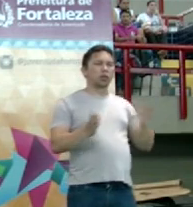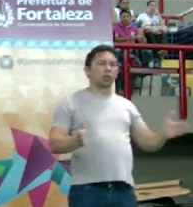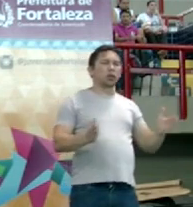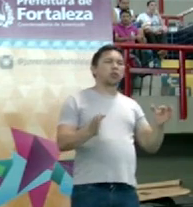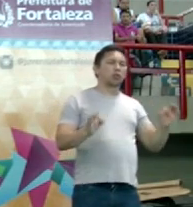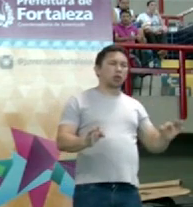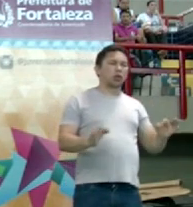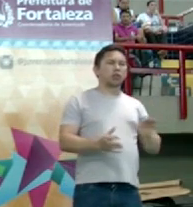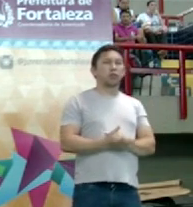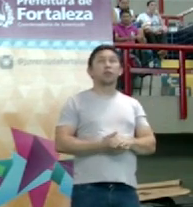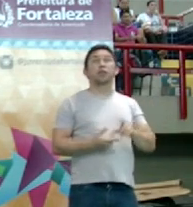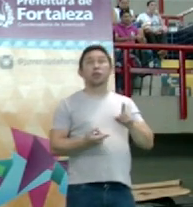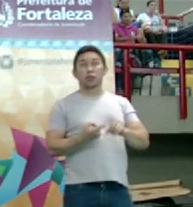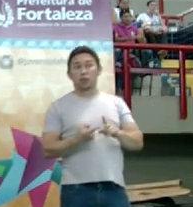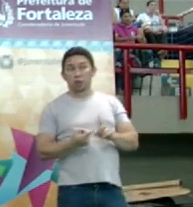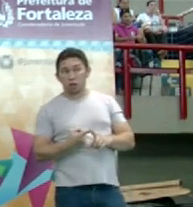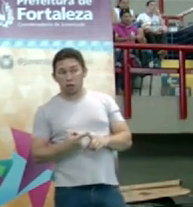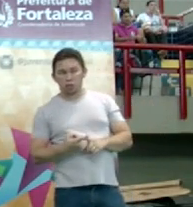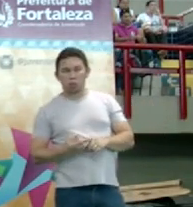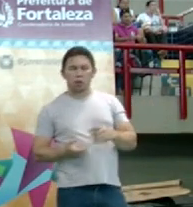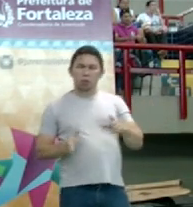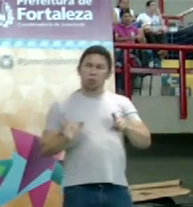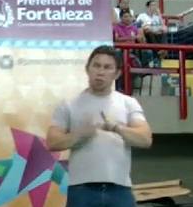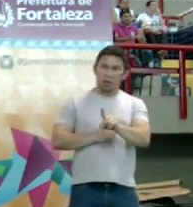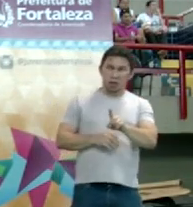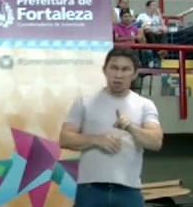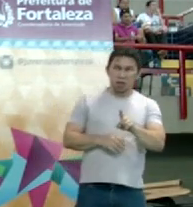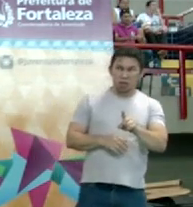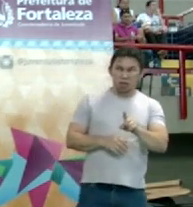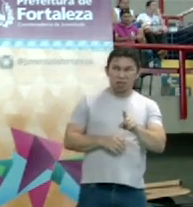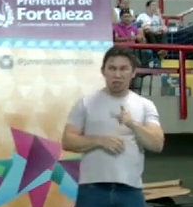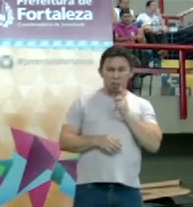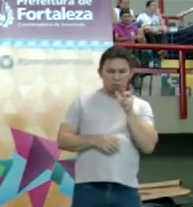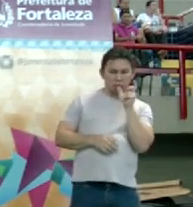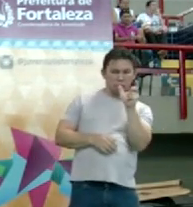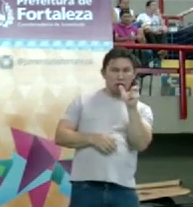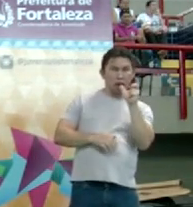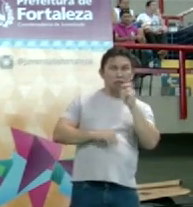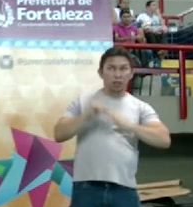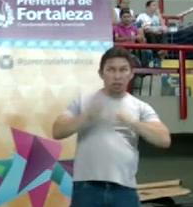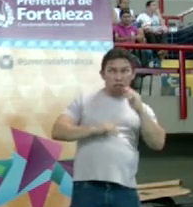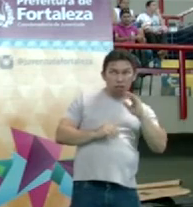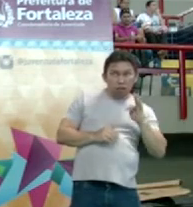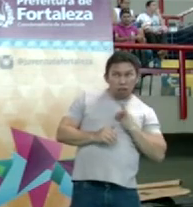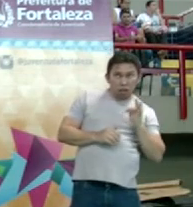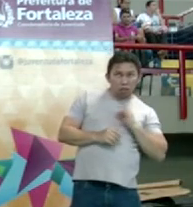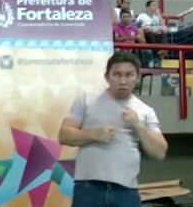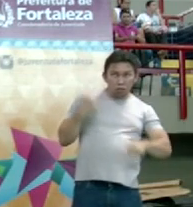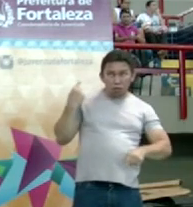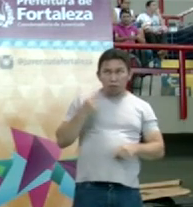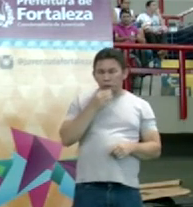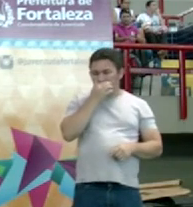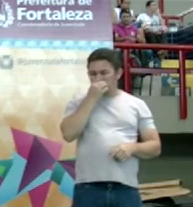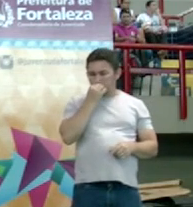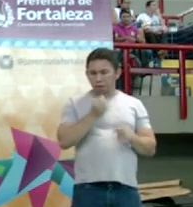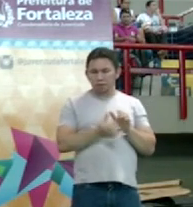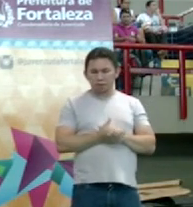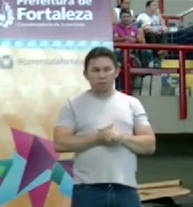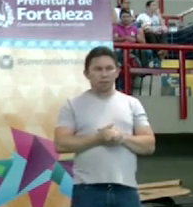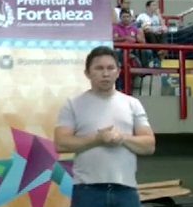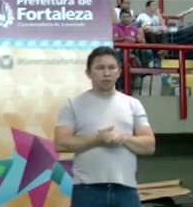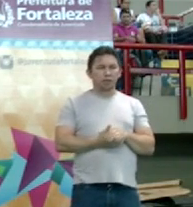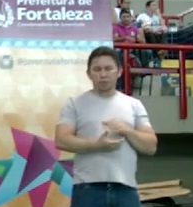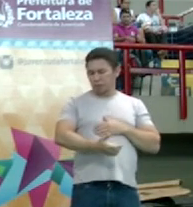informação. É errado utilizar termos técnicos, exemplo, próxi,